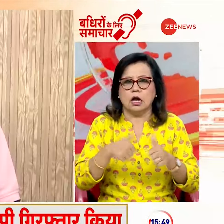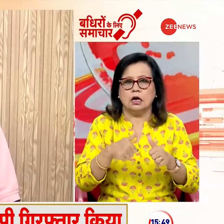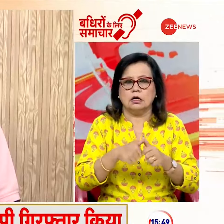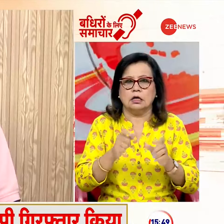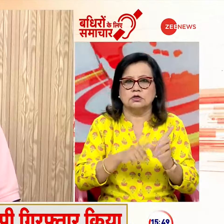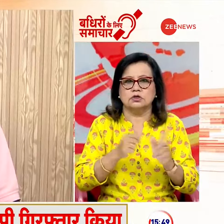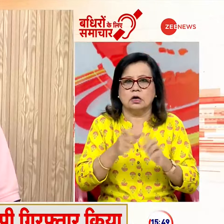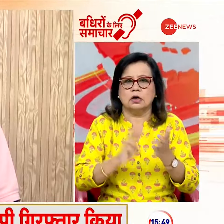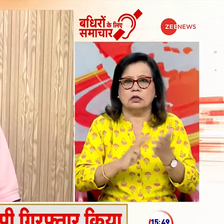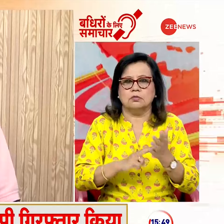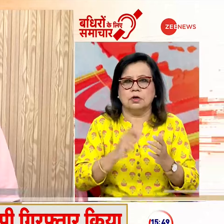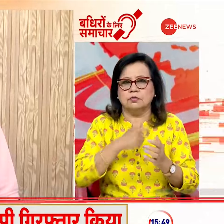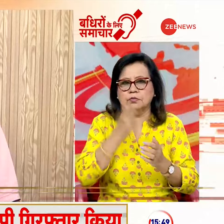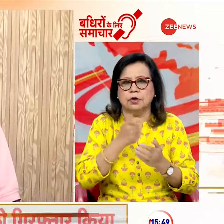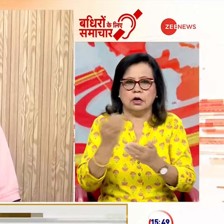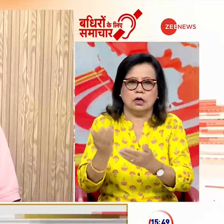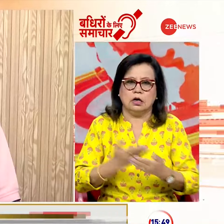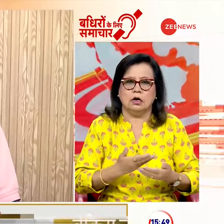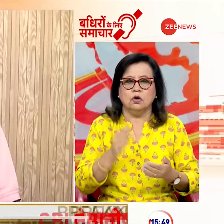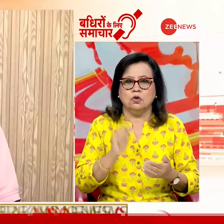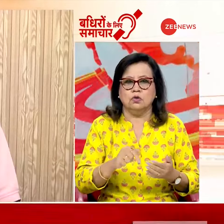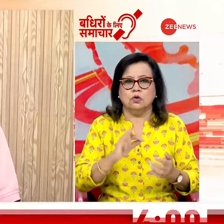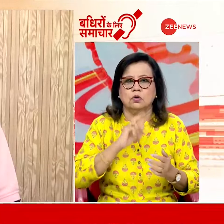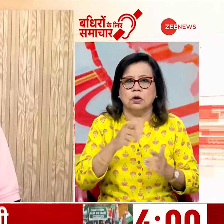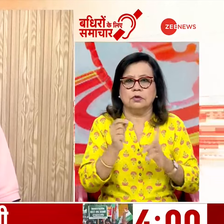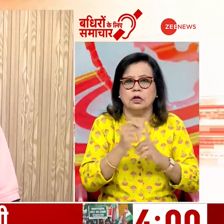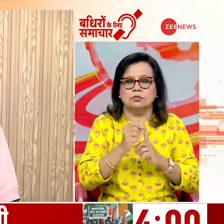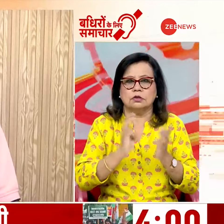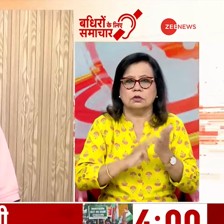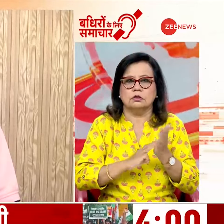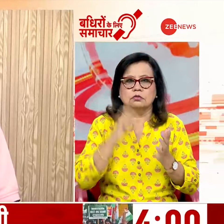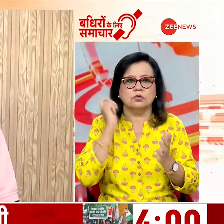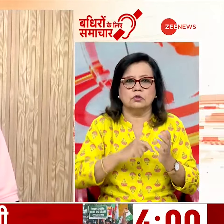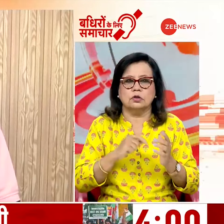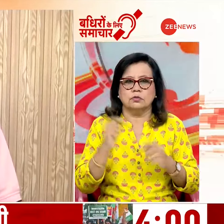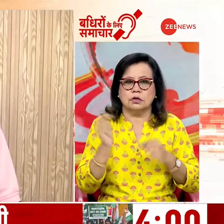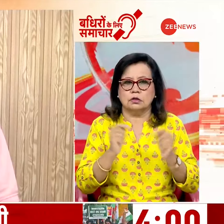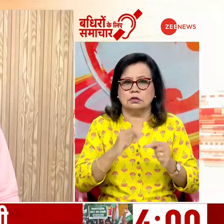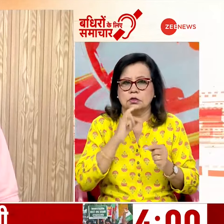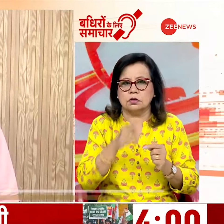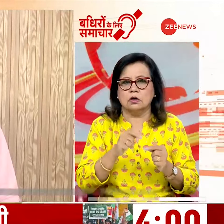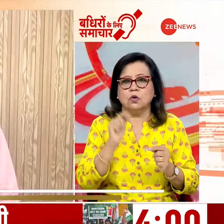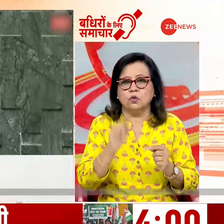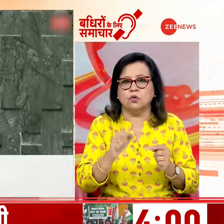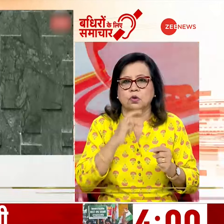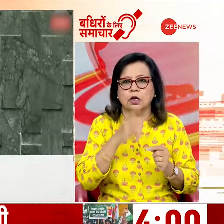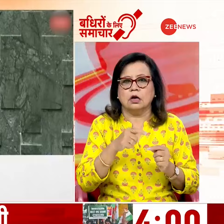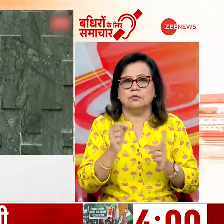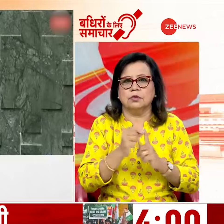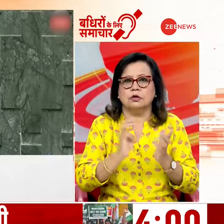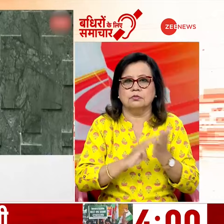पर अखिलेश यादव का भी बयान आया। उन्होंने प्रधानमंत्री नरेंद्र मोदी पर तंज कसा, कहा